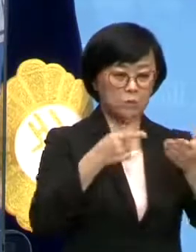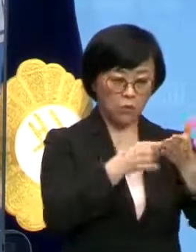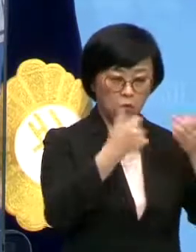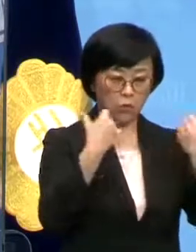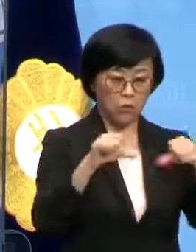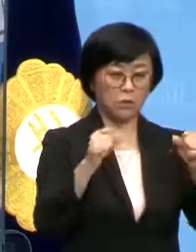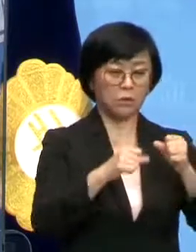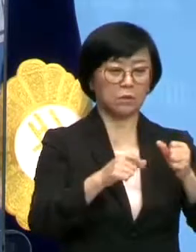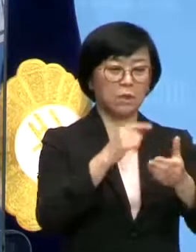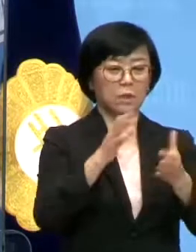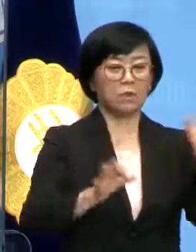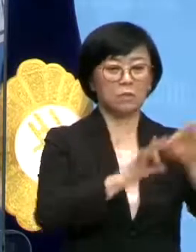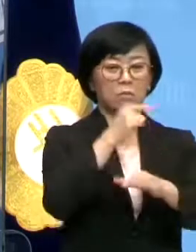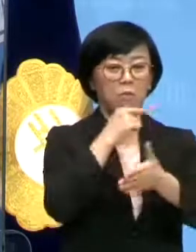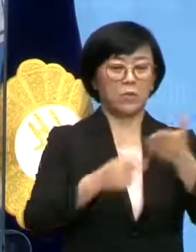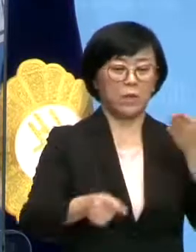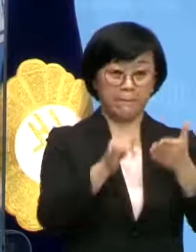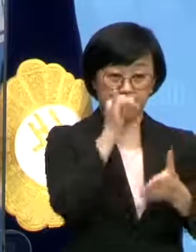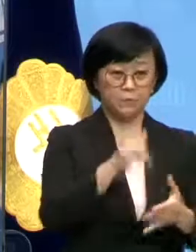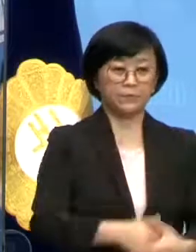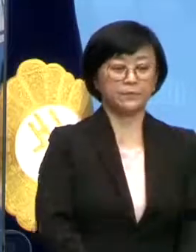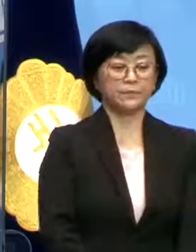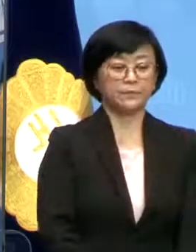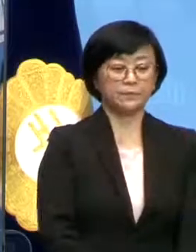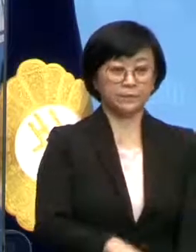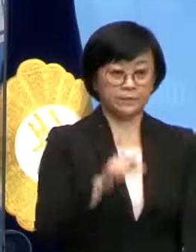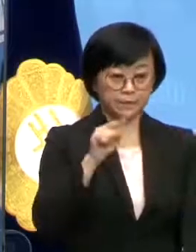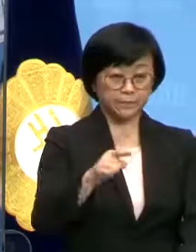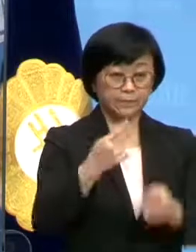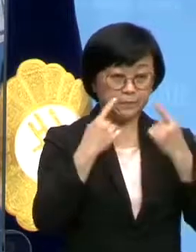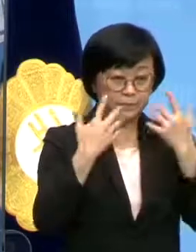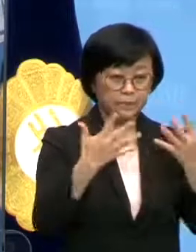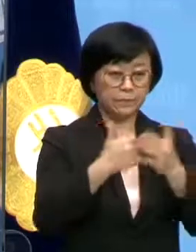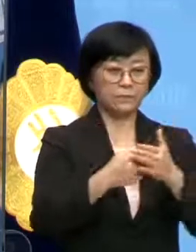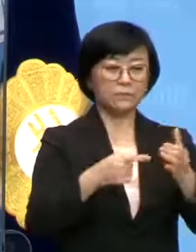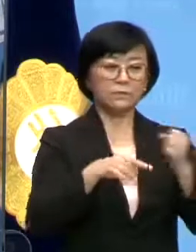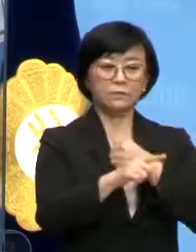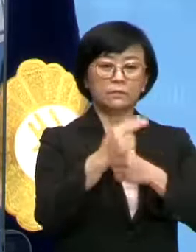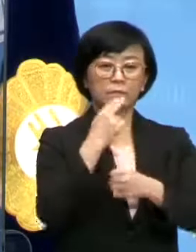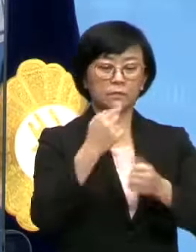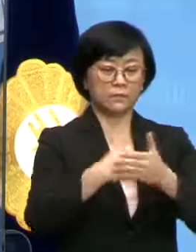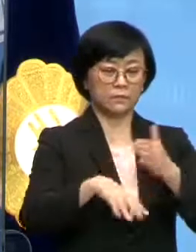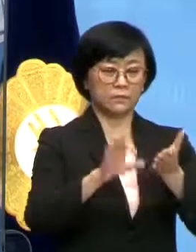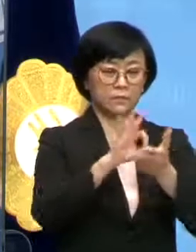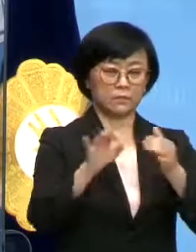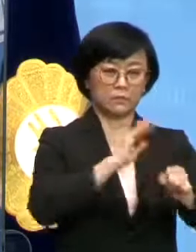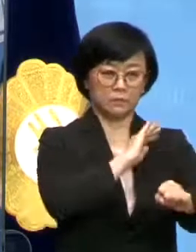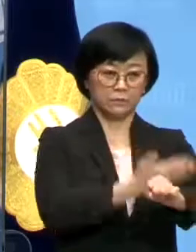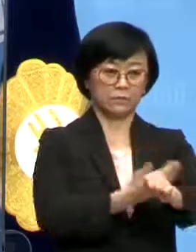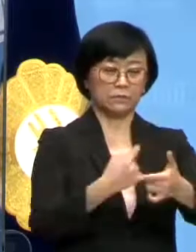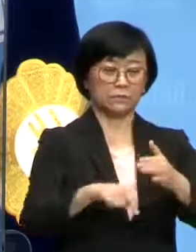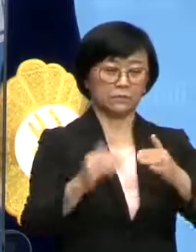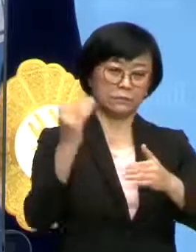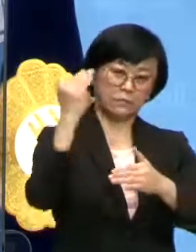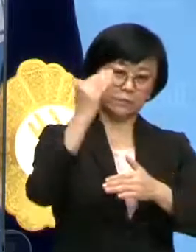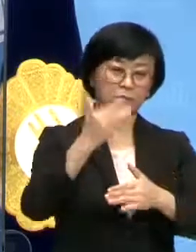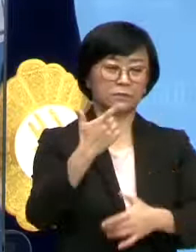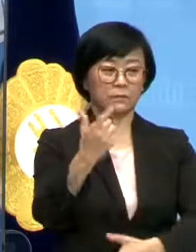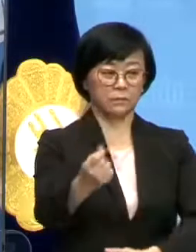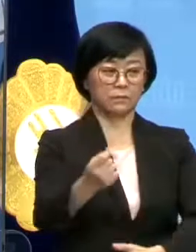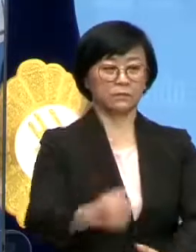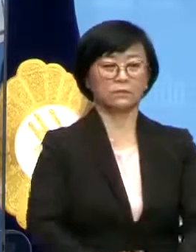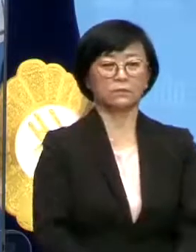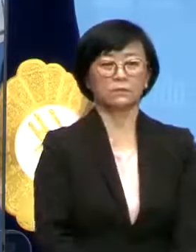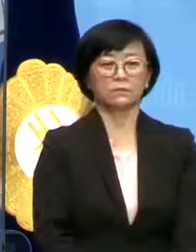막대한 경제적 손실을 감당해야 왔다 일은 분명히 뚜렷한 이유 없이 소비자의 권리가 치매 다하고